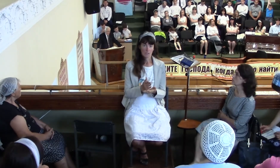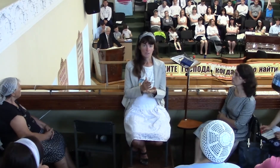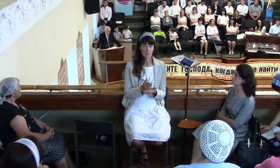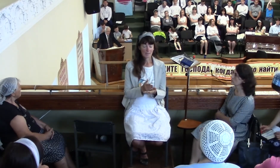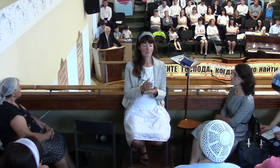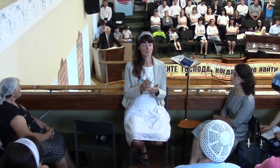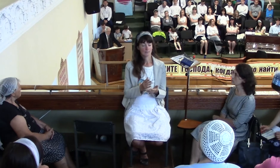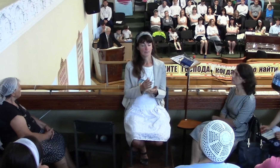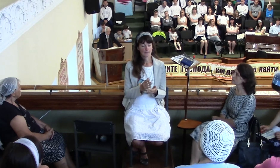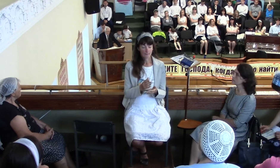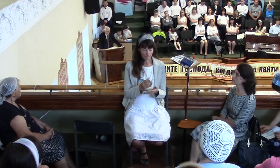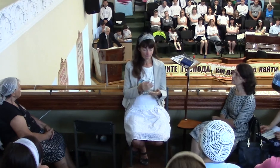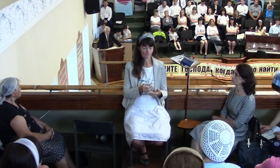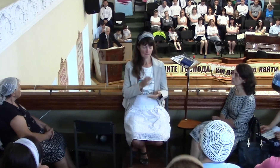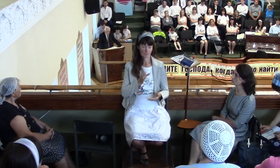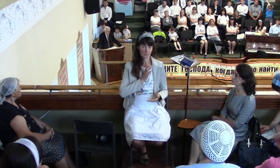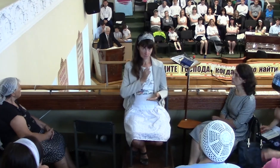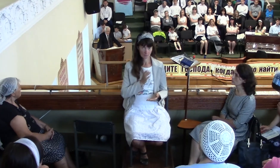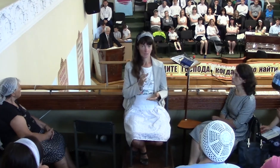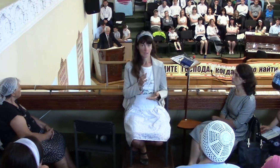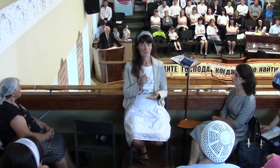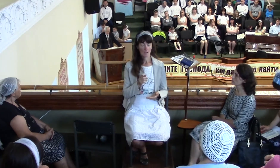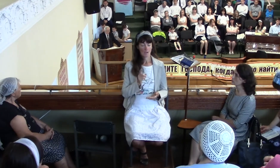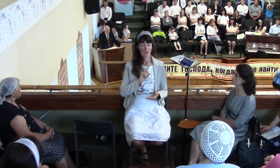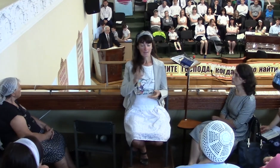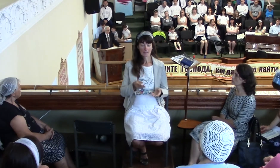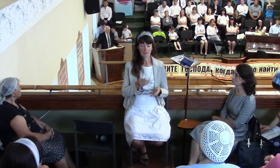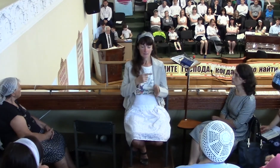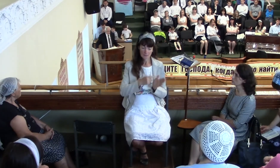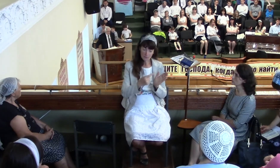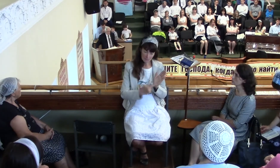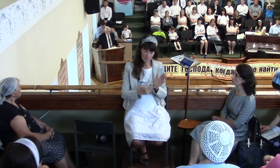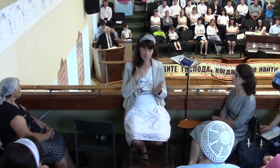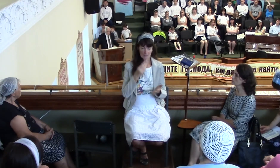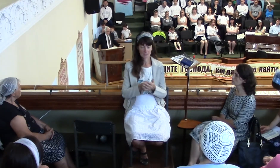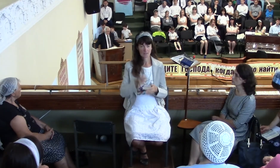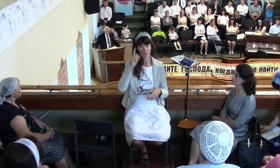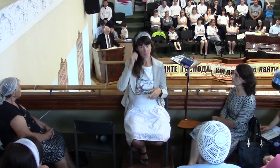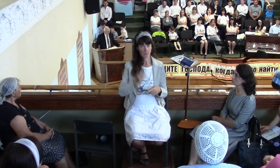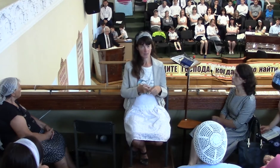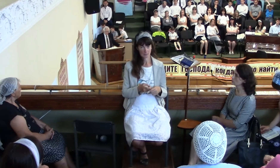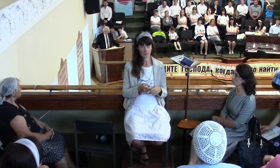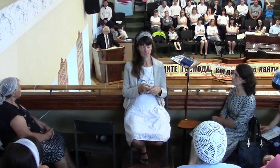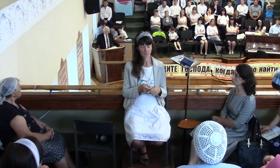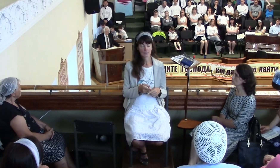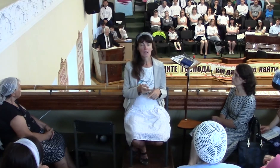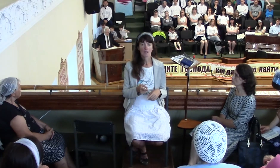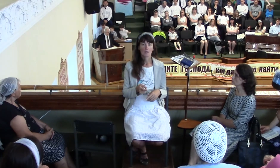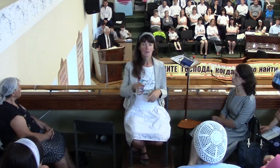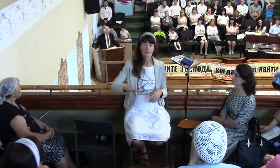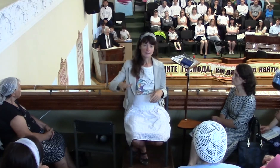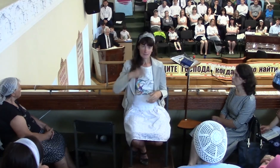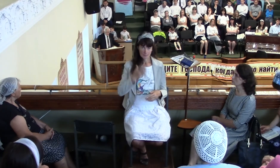свое, как пребывает в том любовь Божия. Дети мои, станем любить не словом или языком, но делом